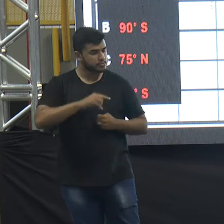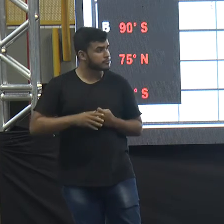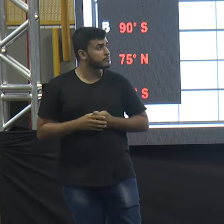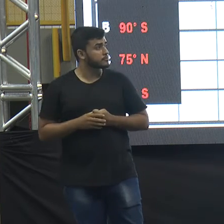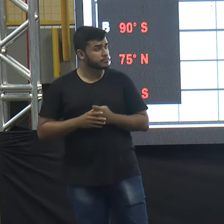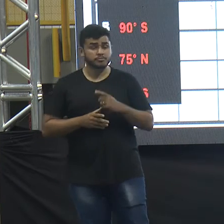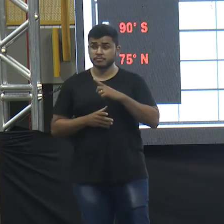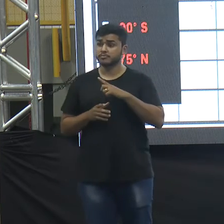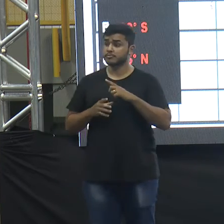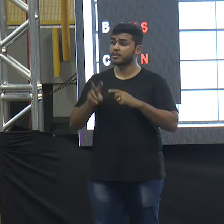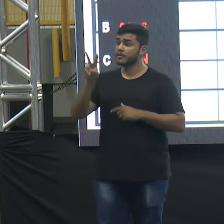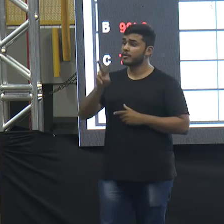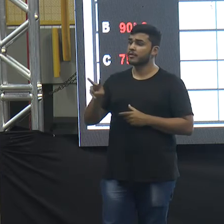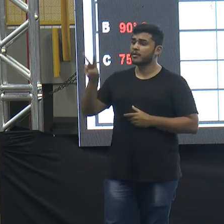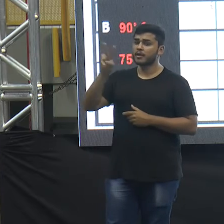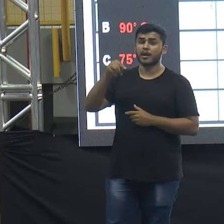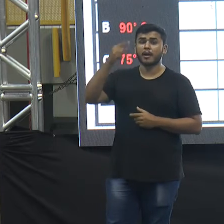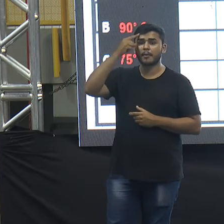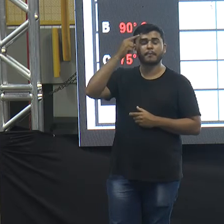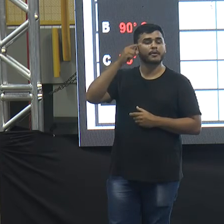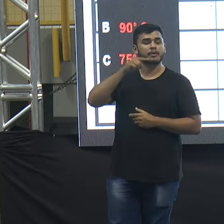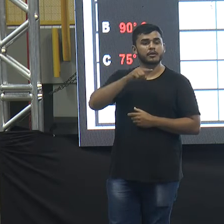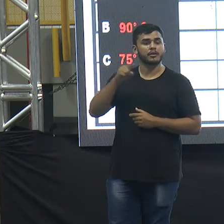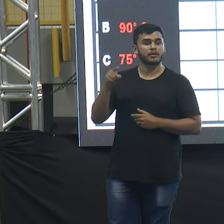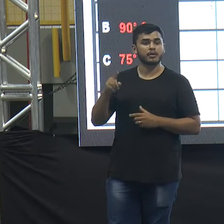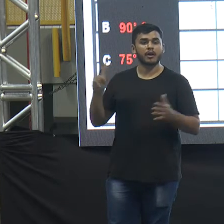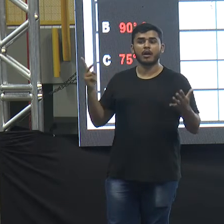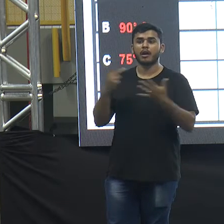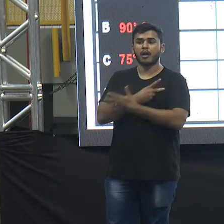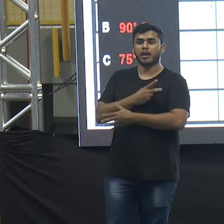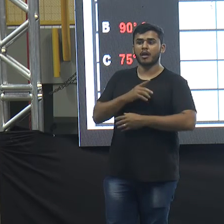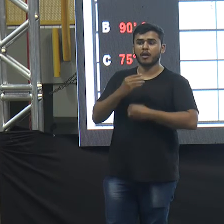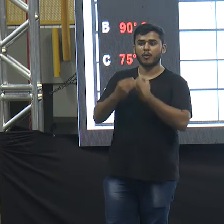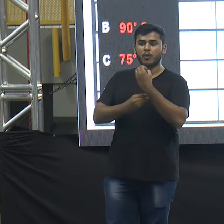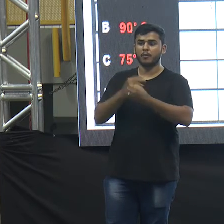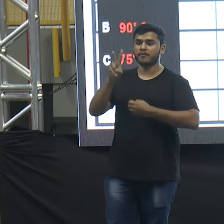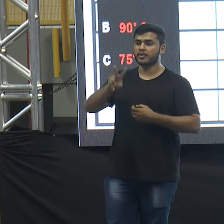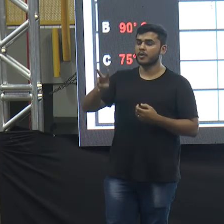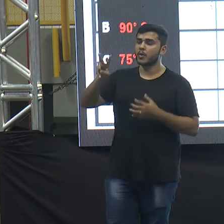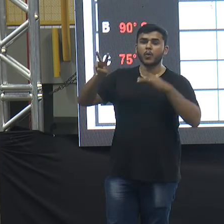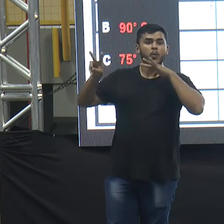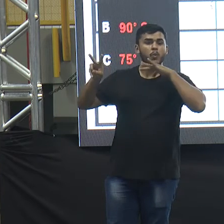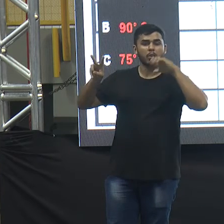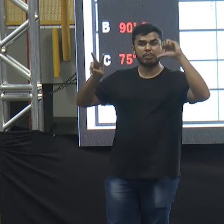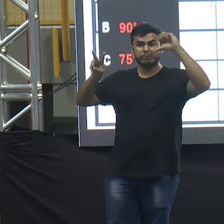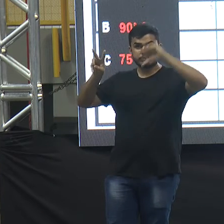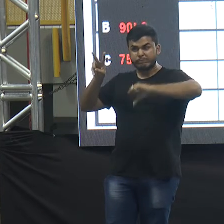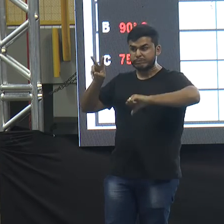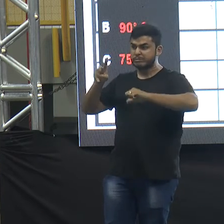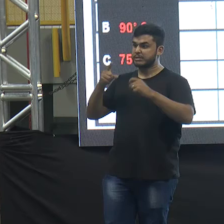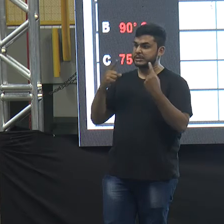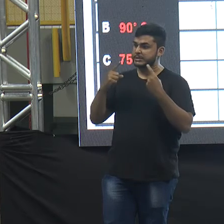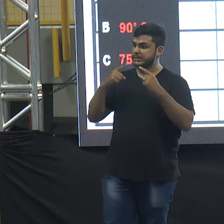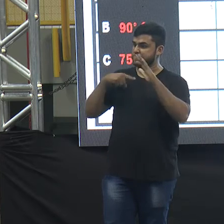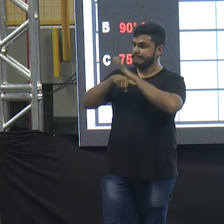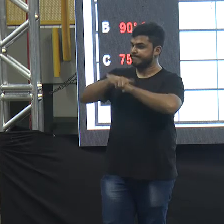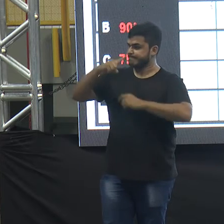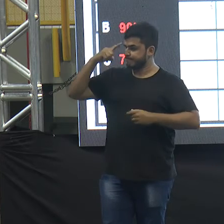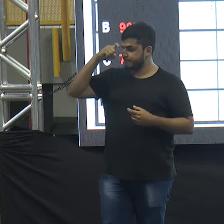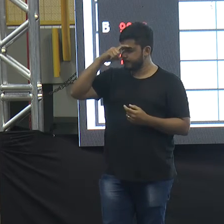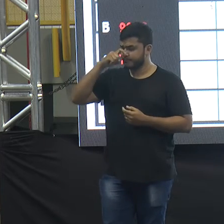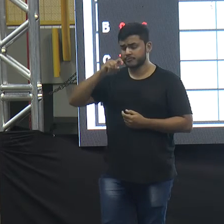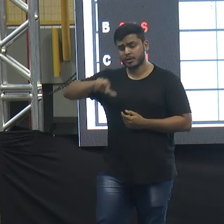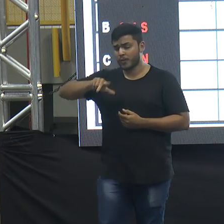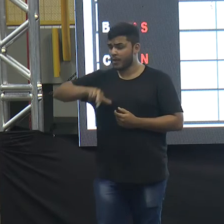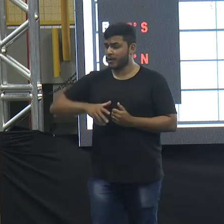Porque, pessoal, o vestibular não é feito para derrubar o aluno. Prova de geografia não é feita para derrubar o aluno,